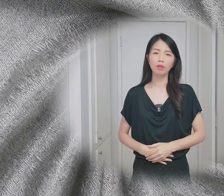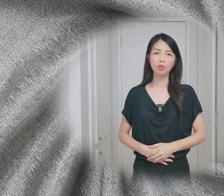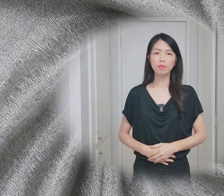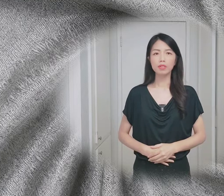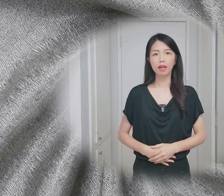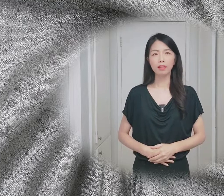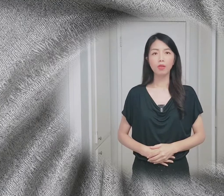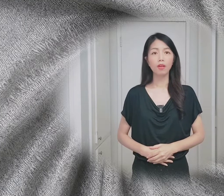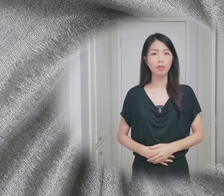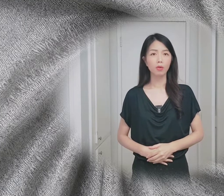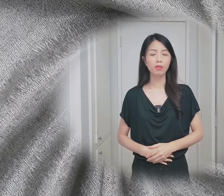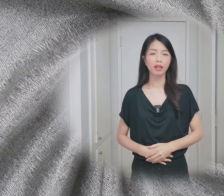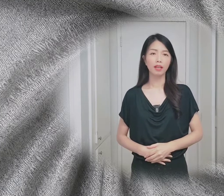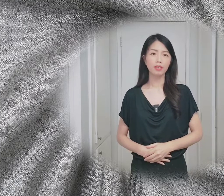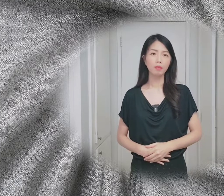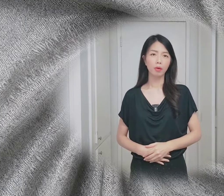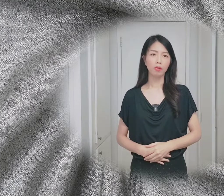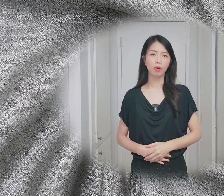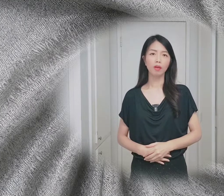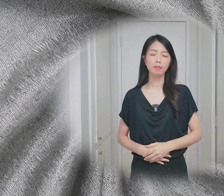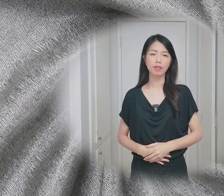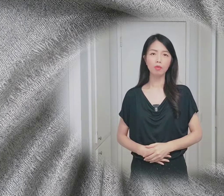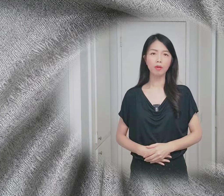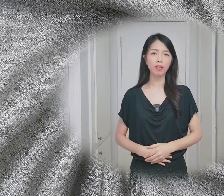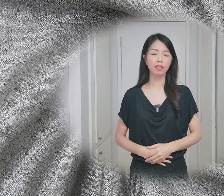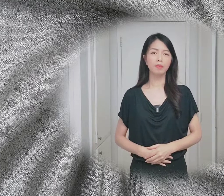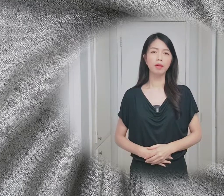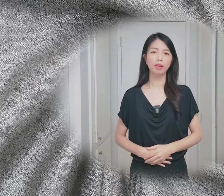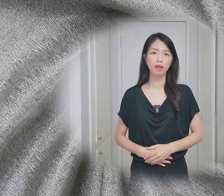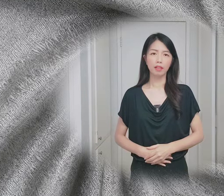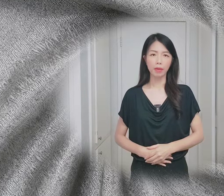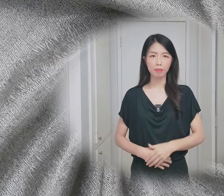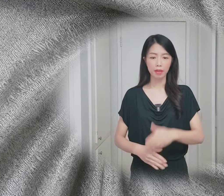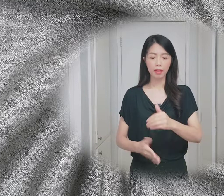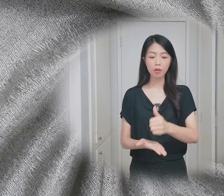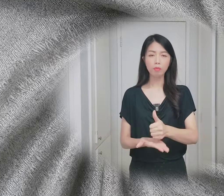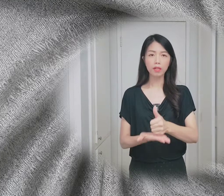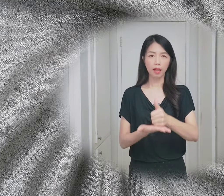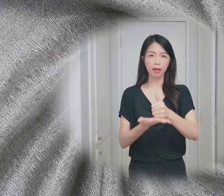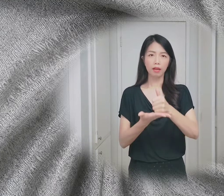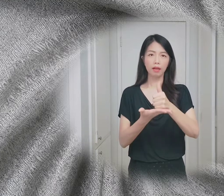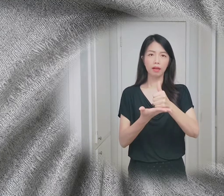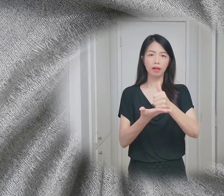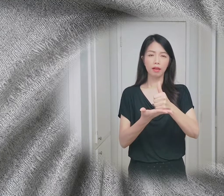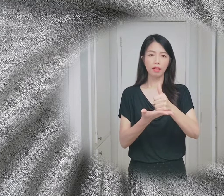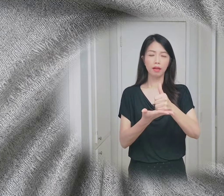했고요. 조금 비슷한 단어가 있어서 제가 다시 한번 몇 가지만 설명을 해드리자면 일단 마지막에 섬기다,